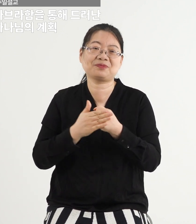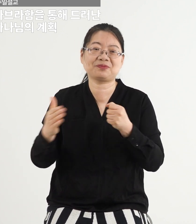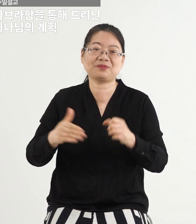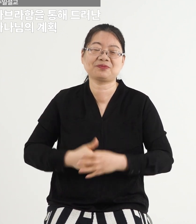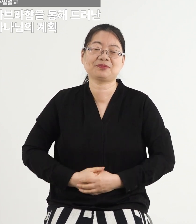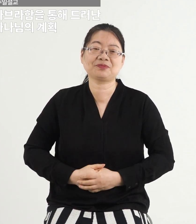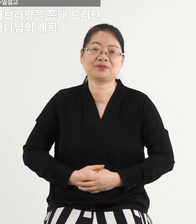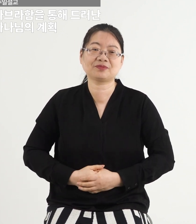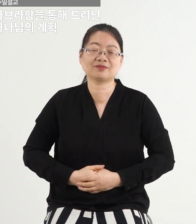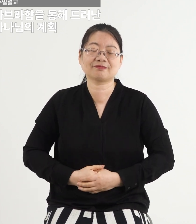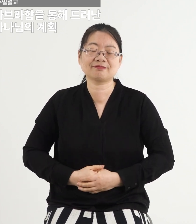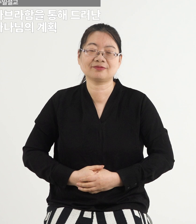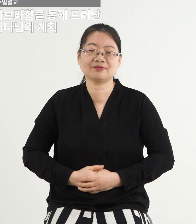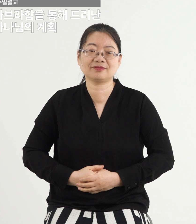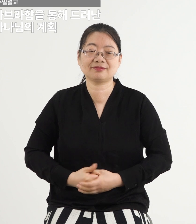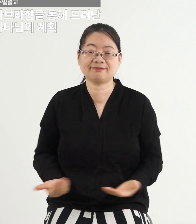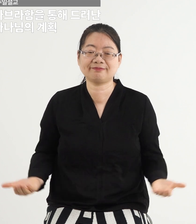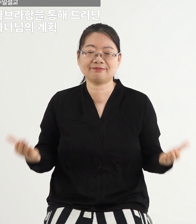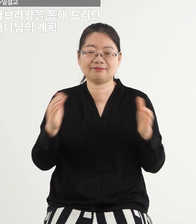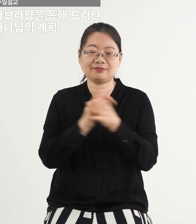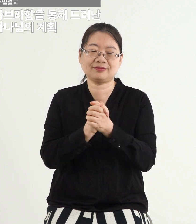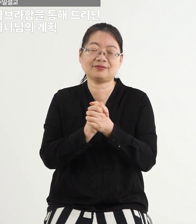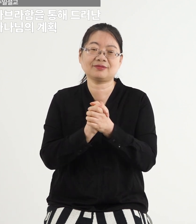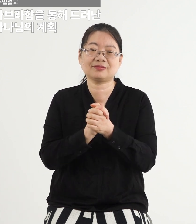하심이라. 아멘.